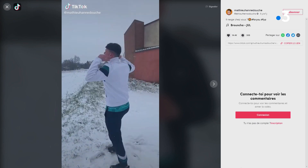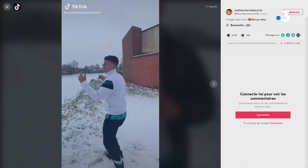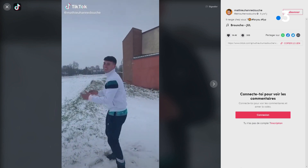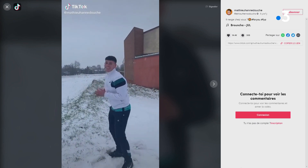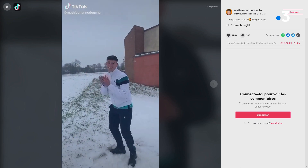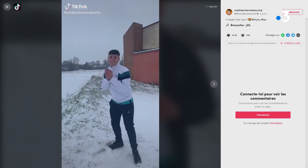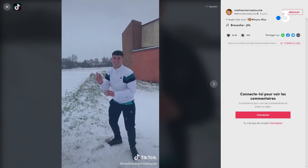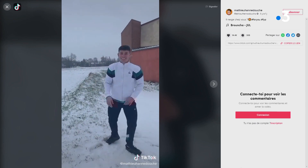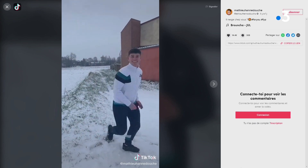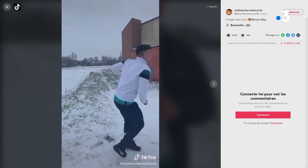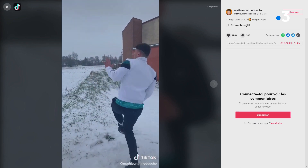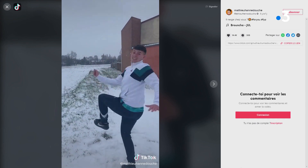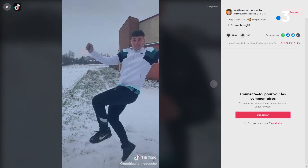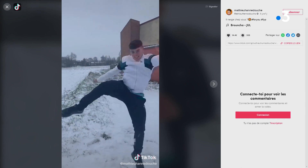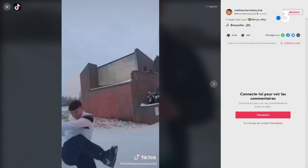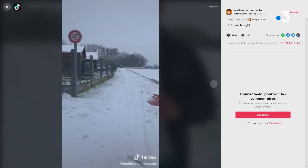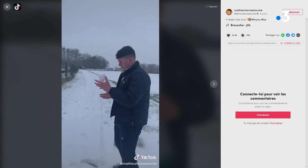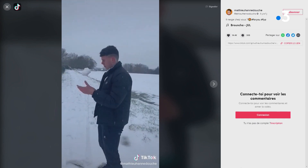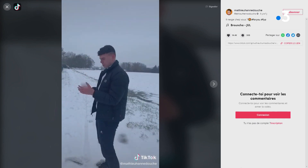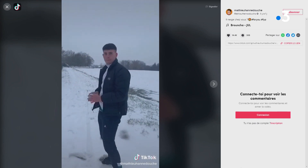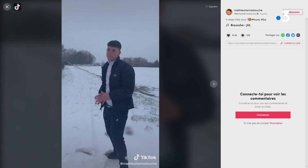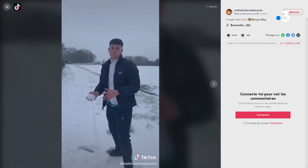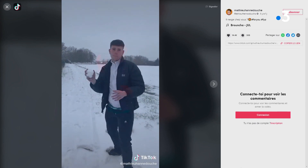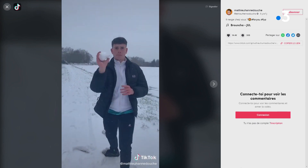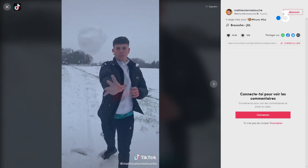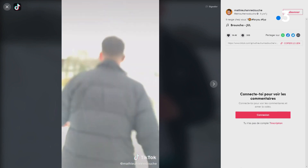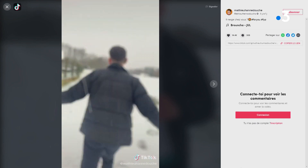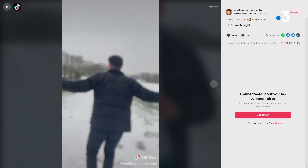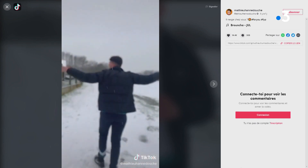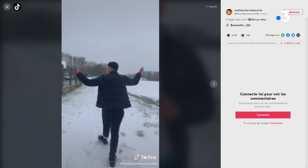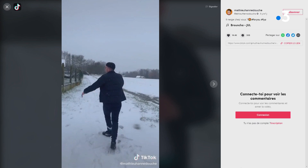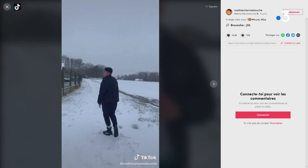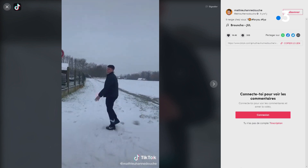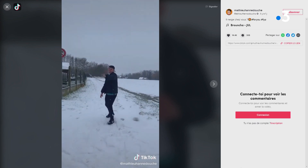Y a des salopes.